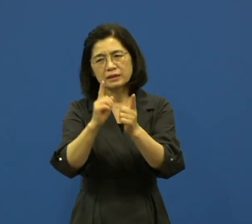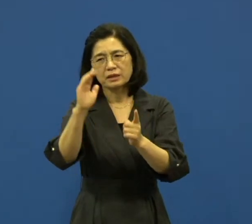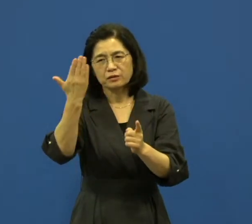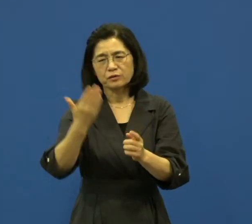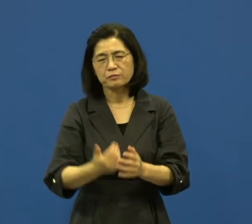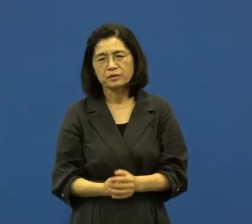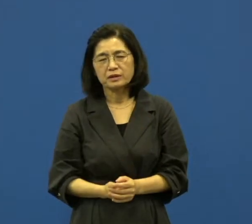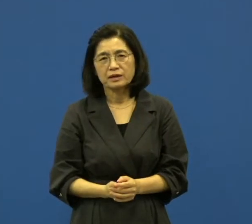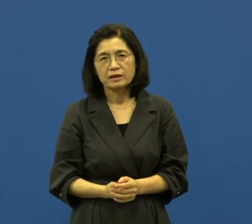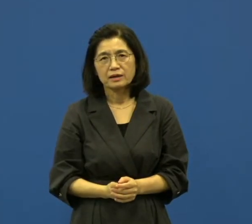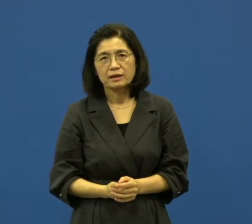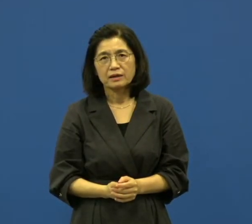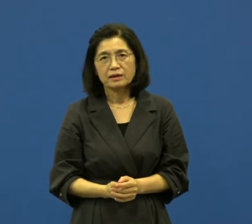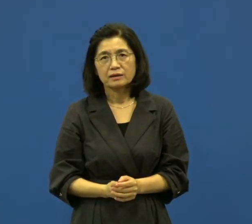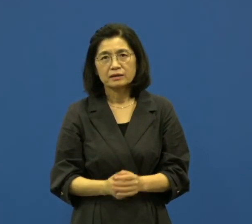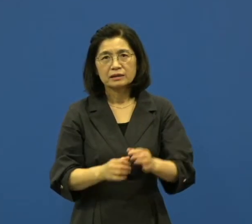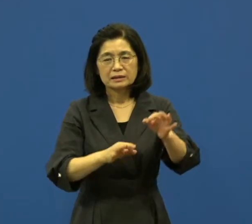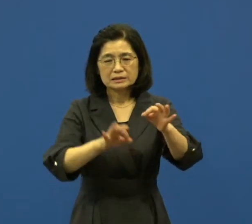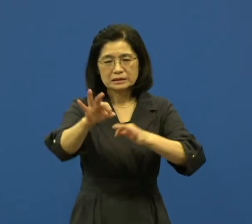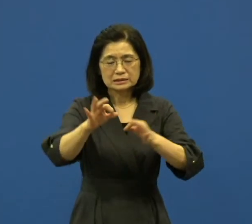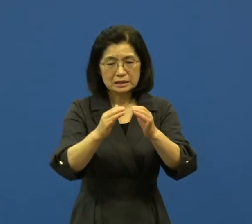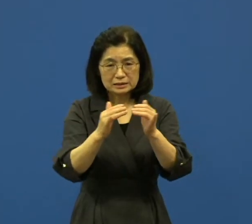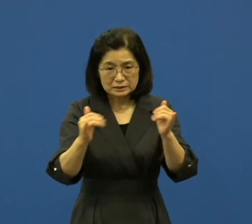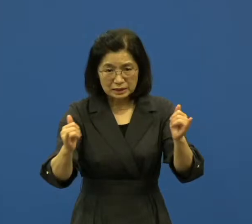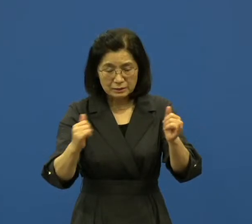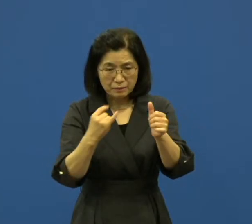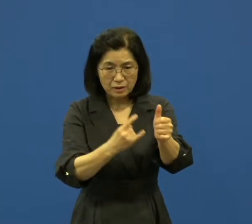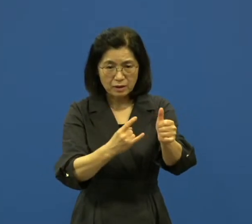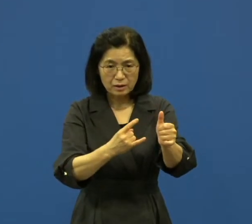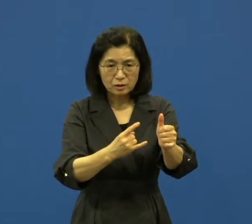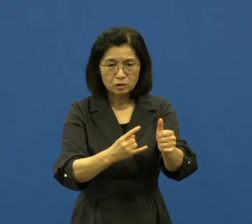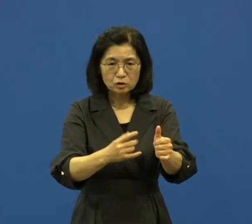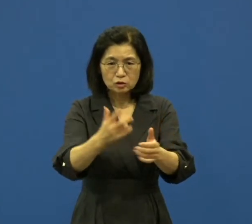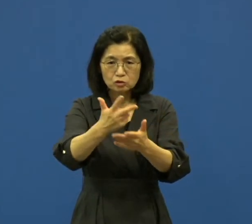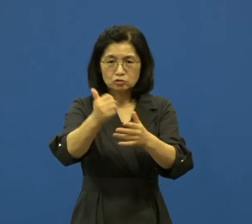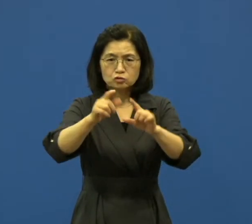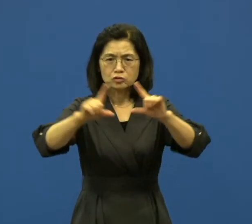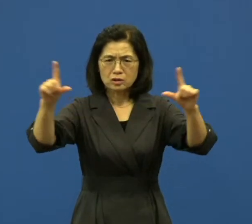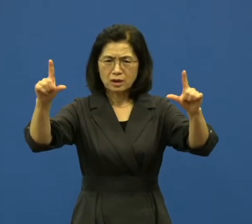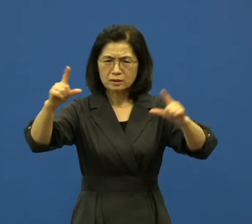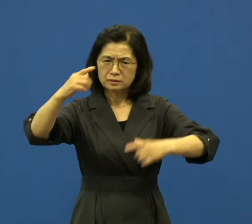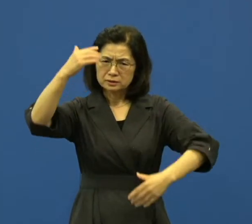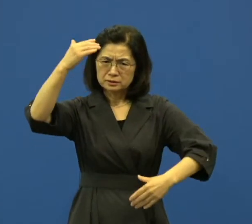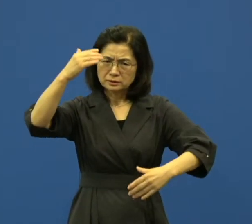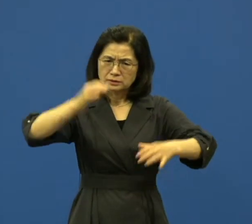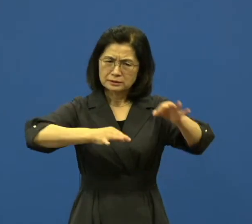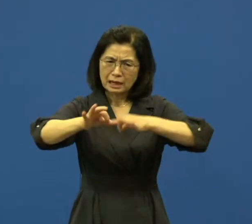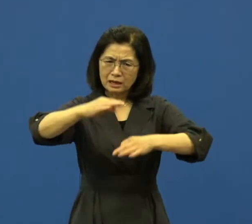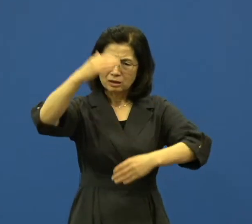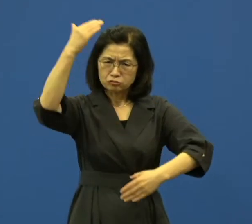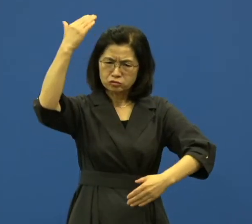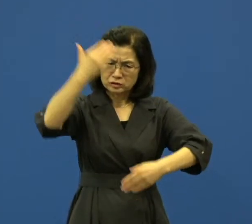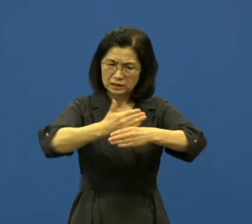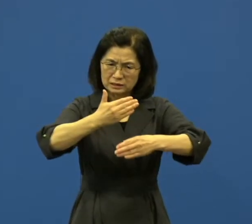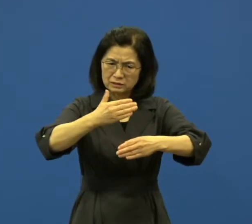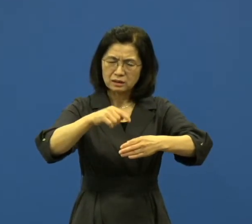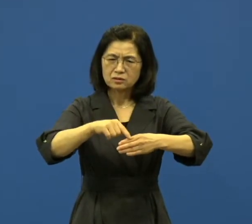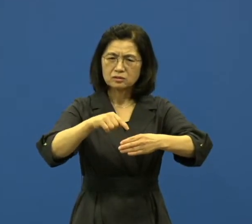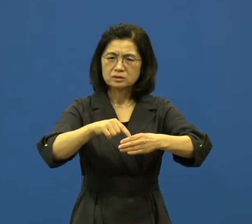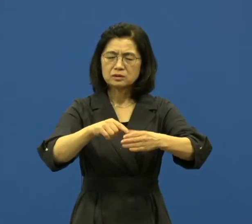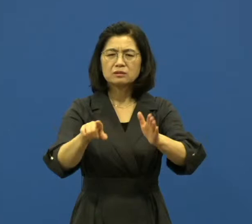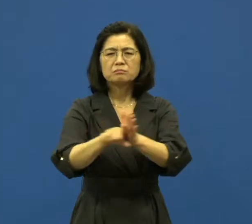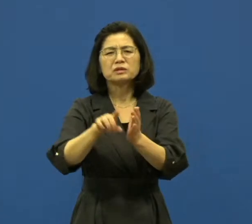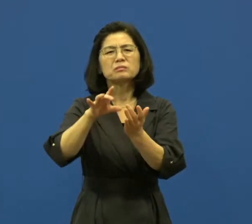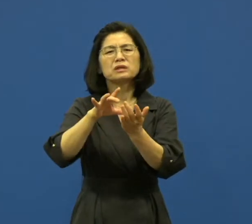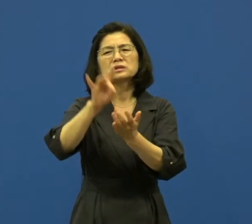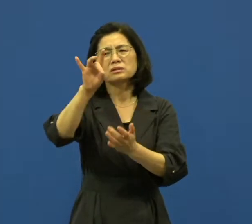매일 장사를 하는 분에게 주일날 문을 닫는다는 것이 선택을 해야 되는 거잖아요. 믿음의 어떤